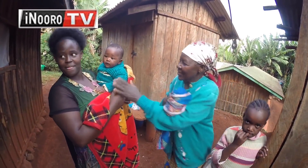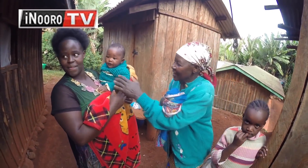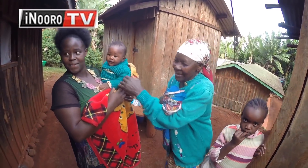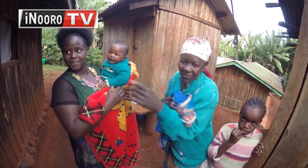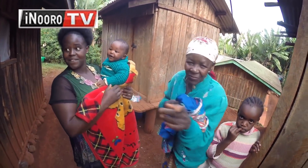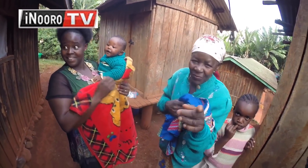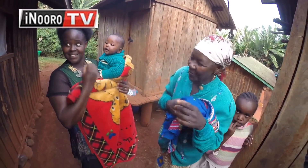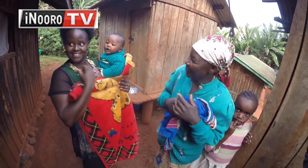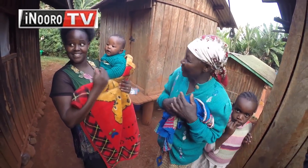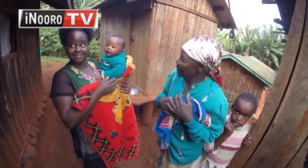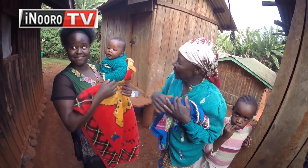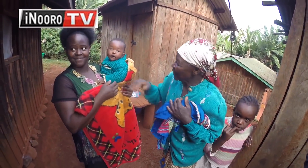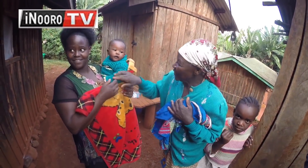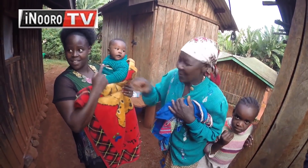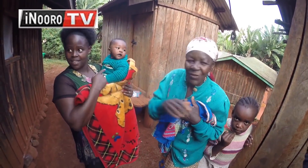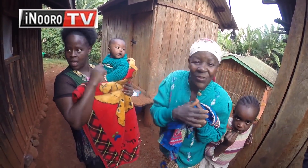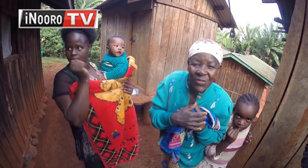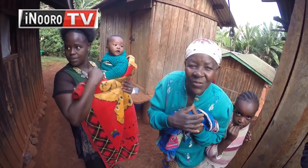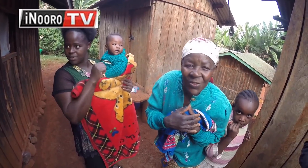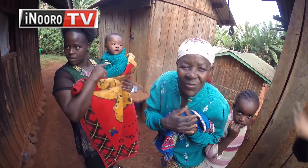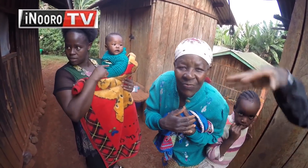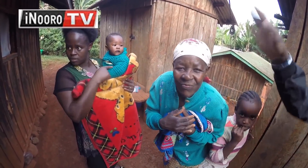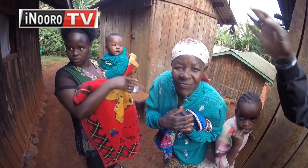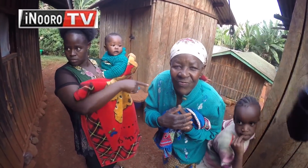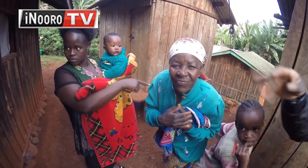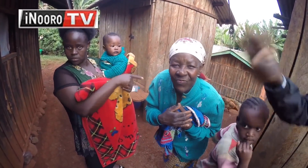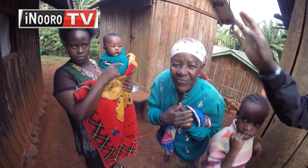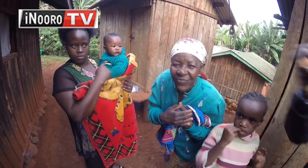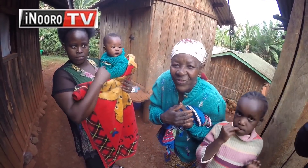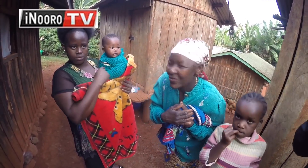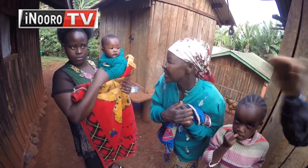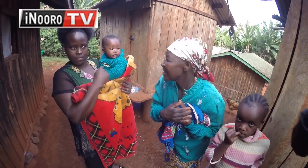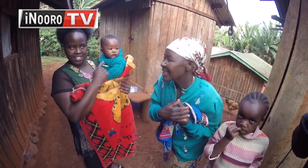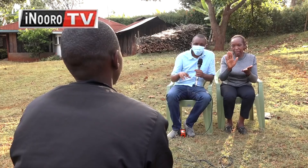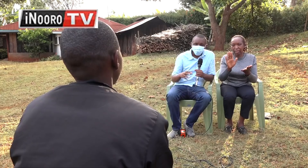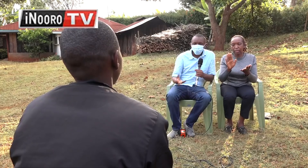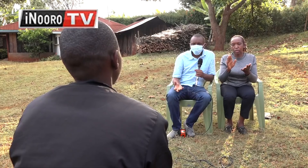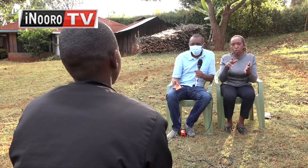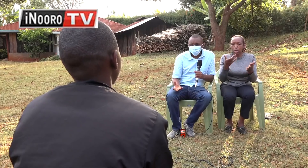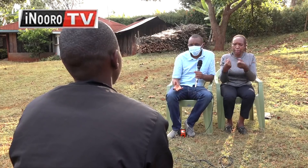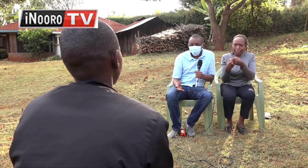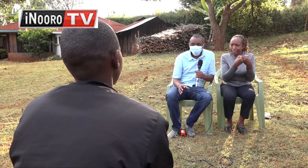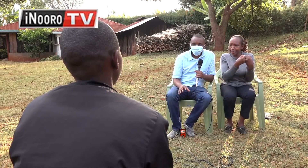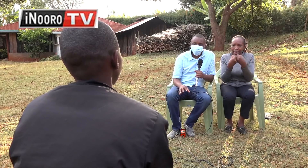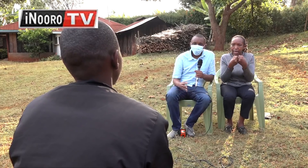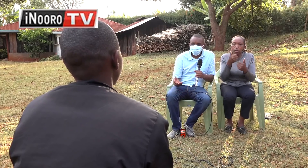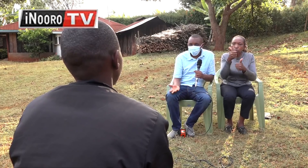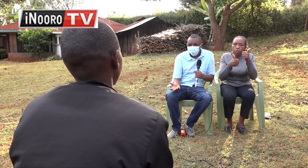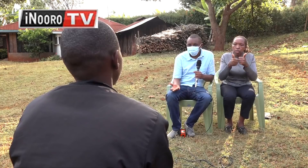my mother aikaraga guku, koguo nake niwe umonagia kwaria. Ni moritu mariku mukoretwo mugicemania namo riria mwi